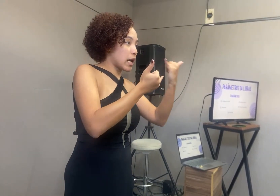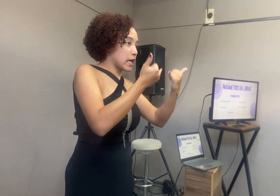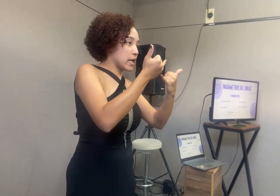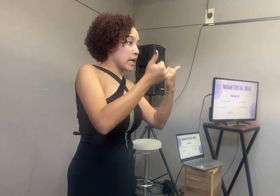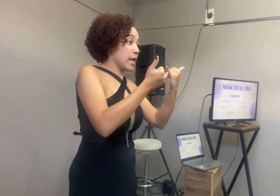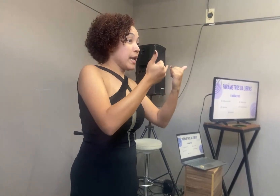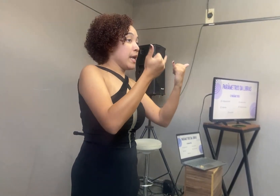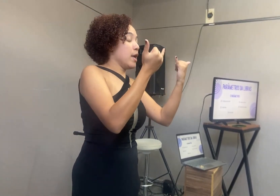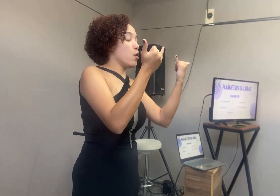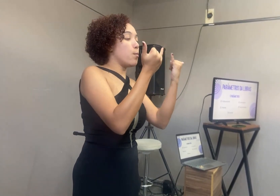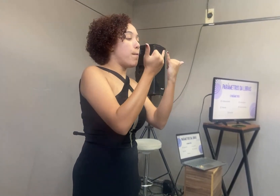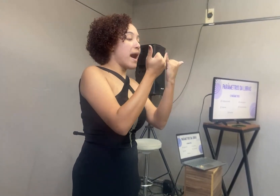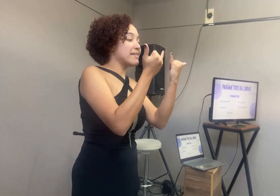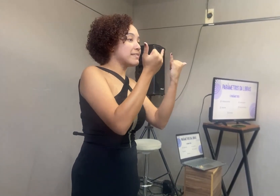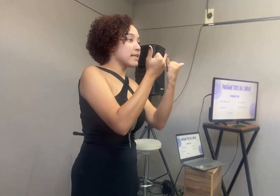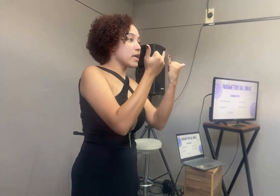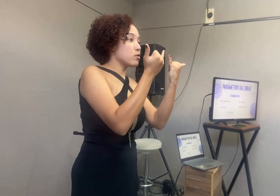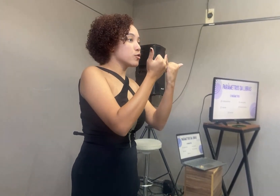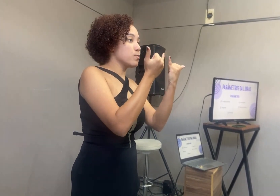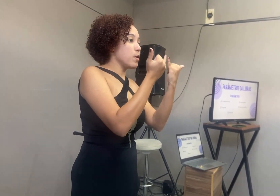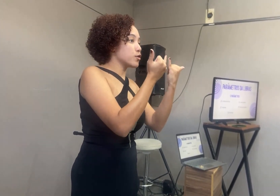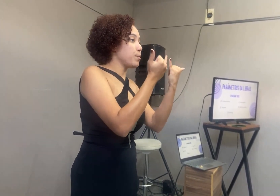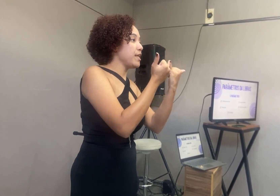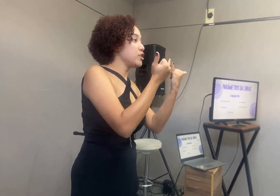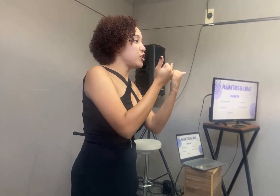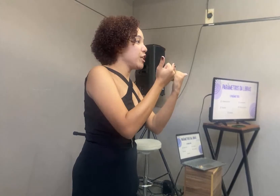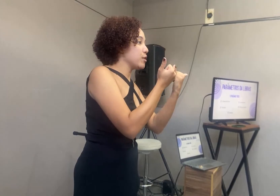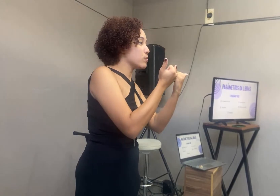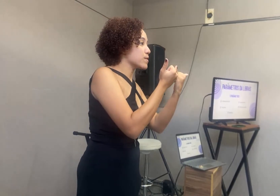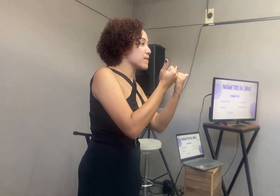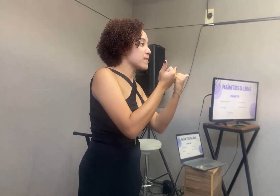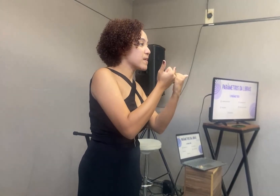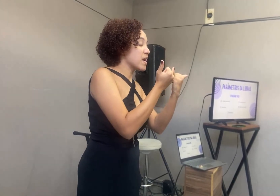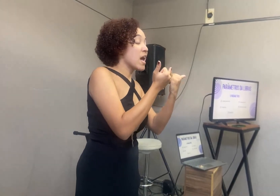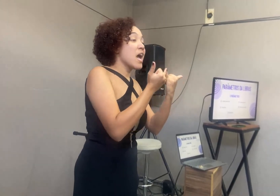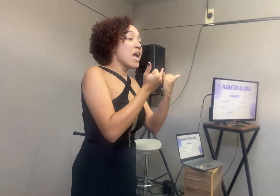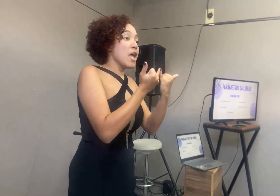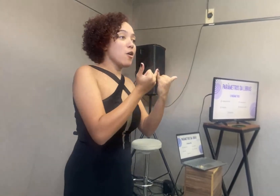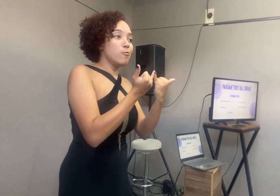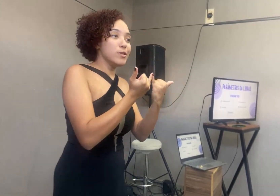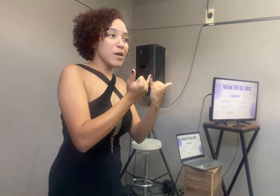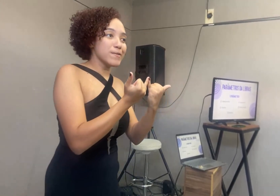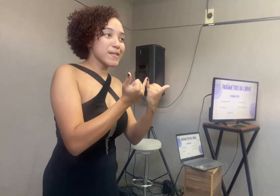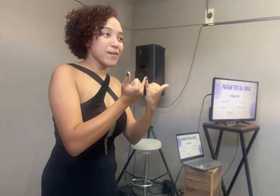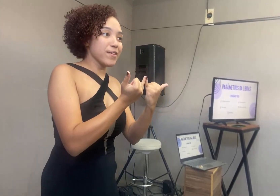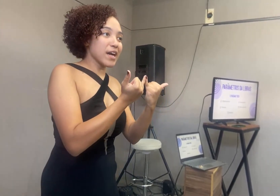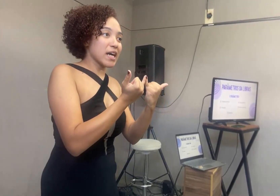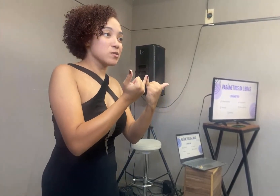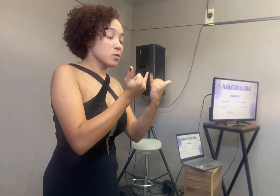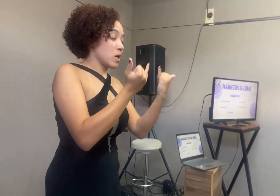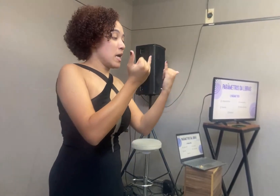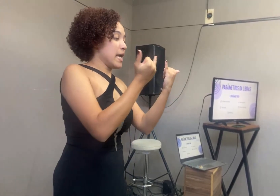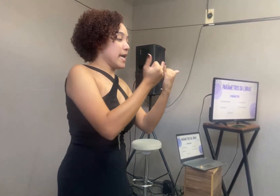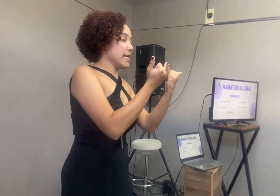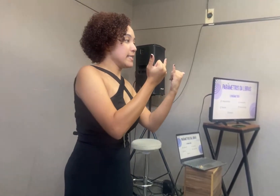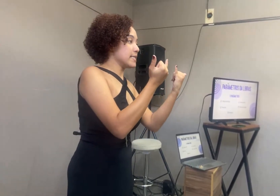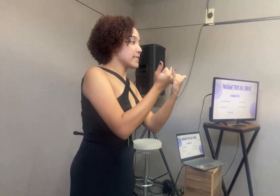circular, eu bater os meus mindinhos, eu mudei o significado. Esse